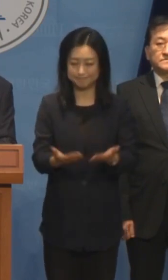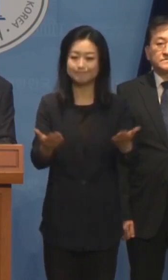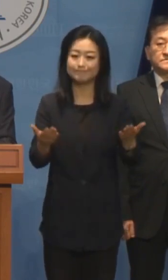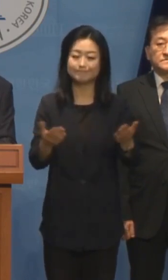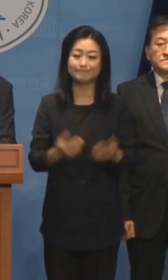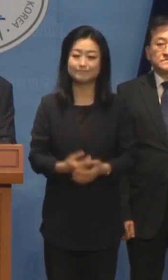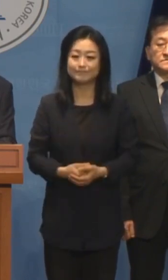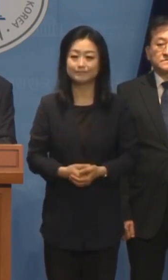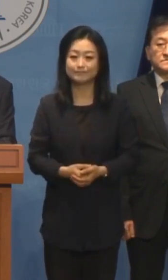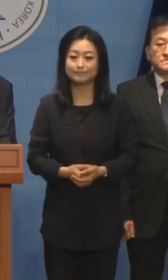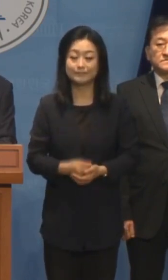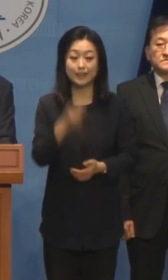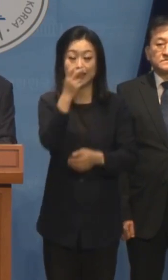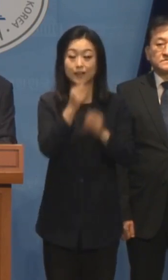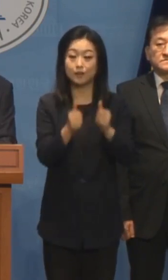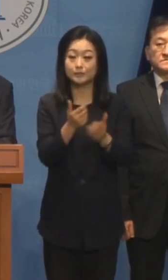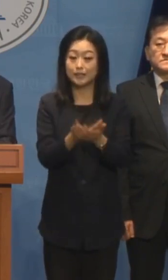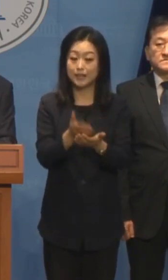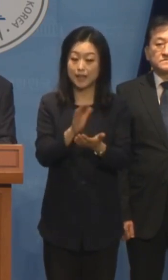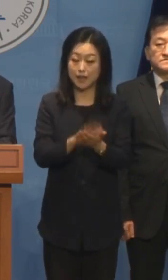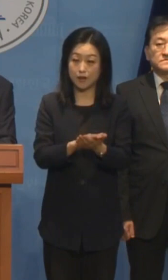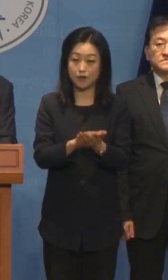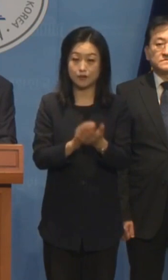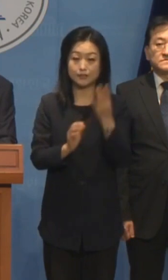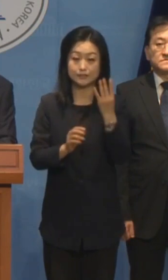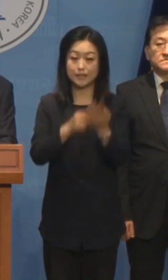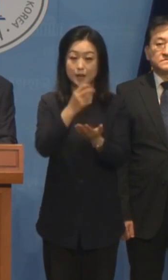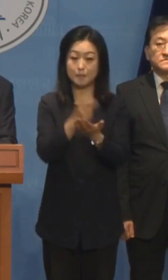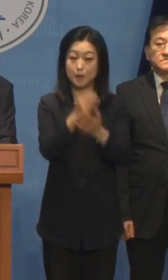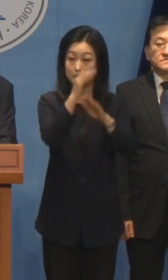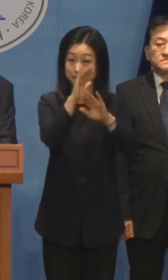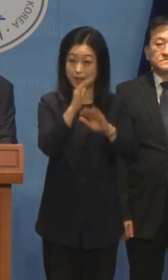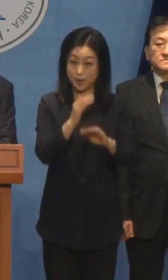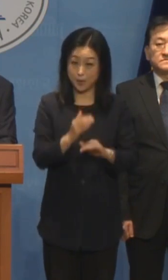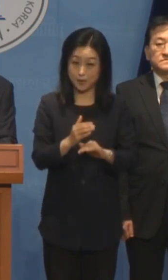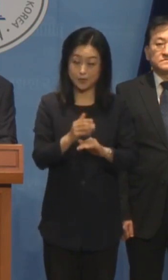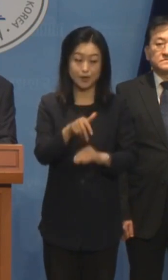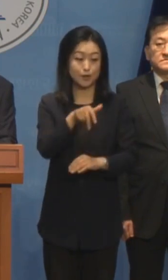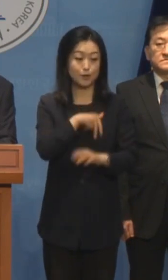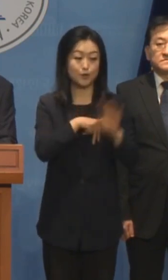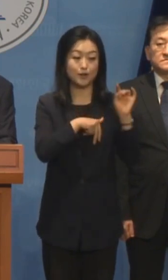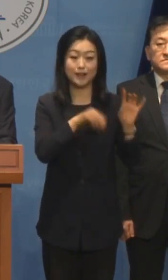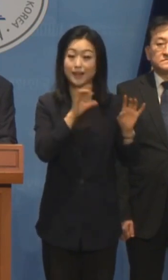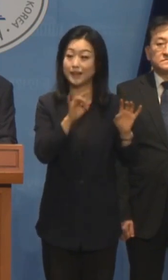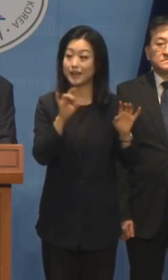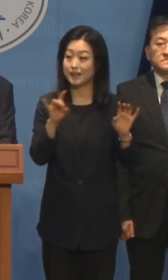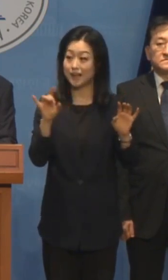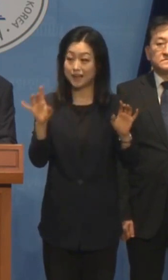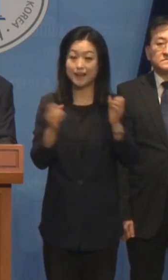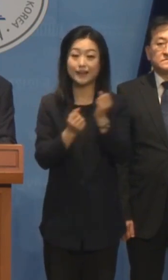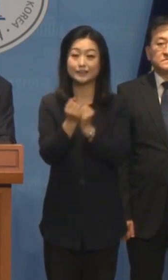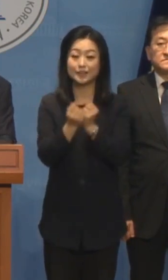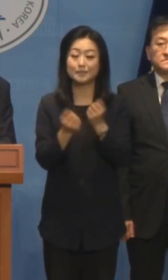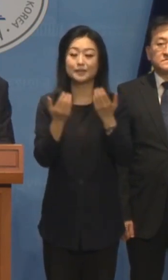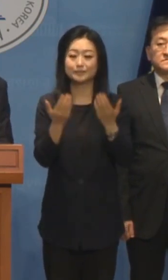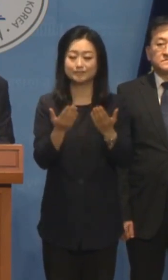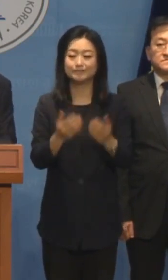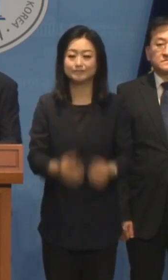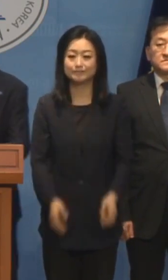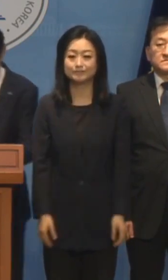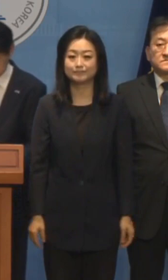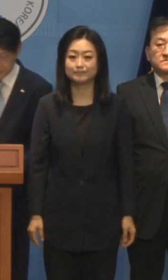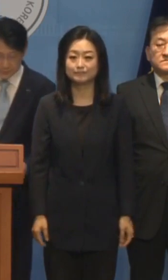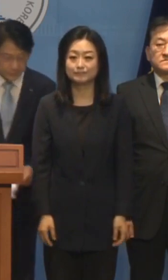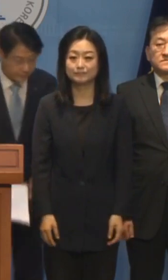내어놓겠습니다. 검찰개혁 4법의 내용은 이를 발의하시는 의원님들께서 직접 설명하시겠습니다.